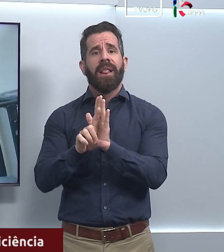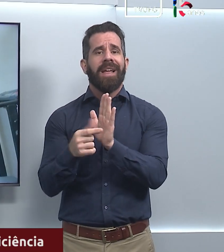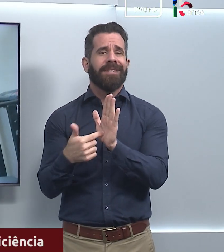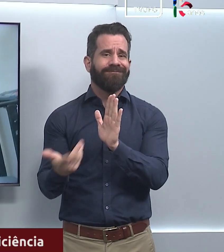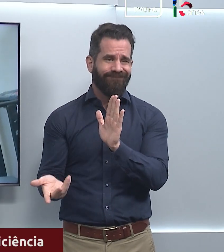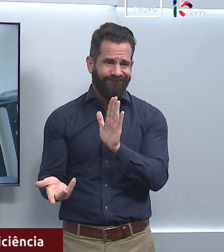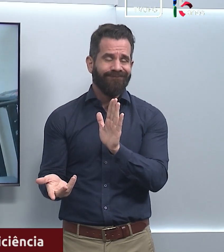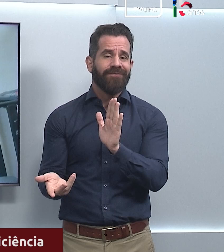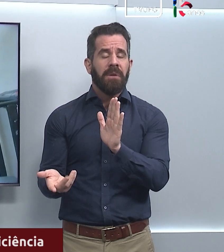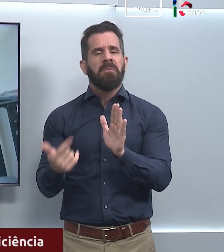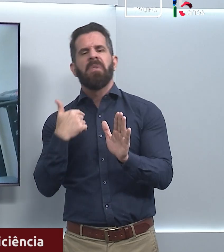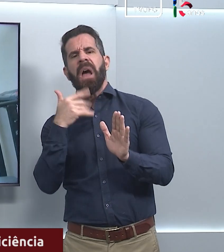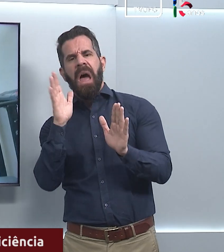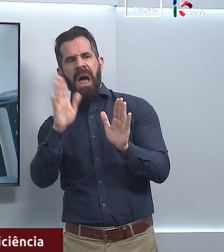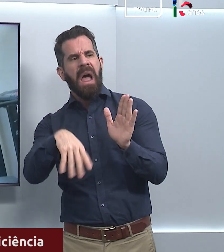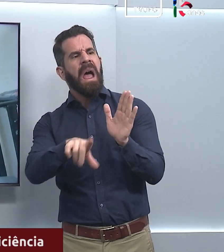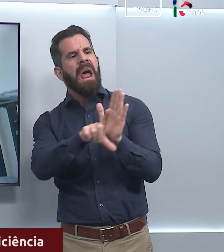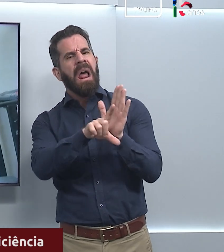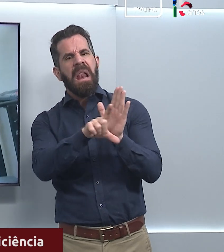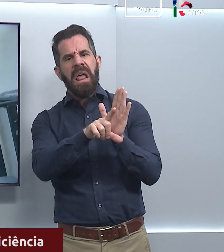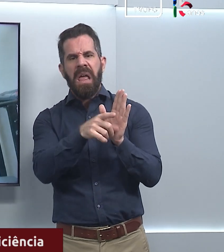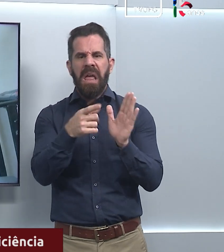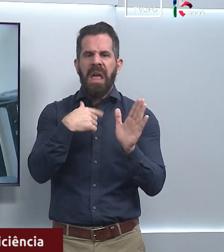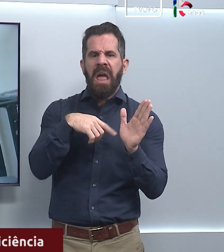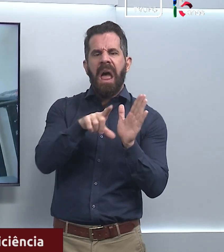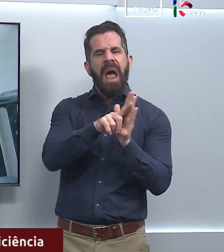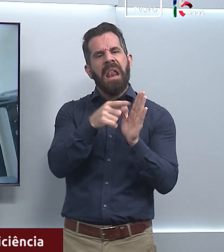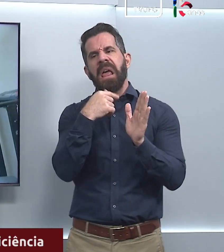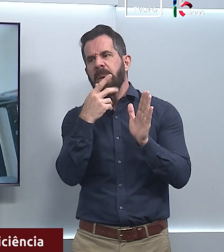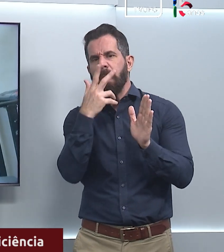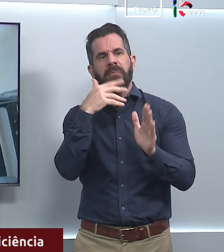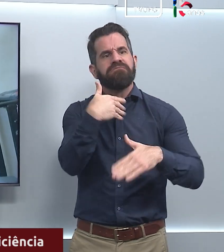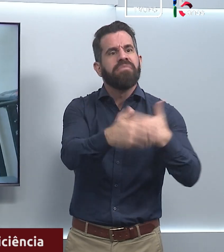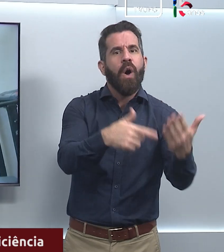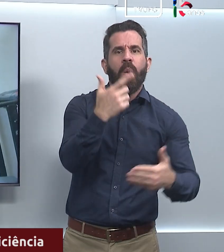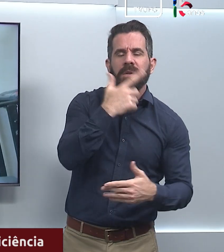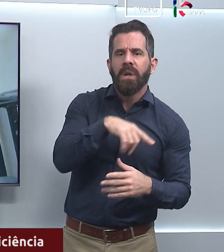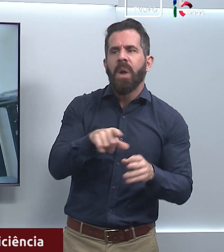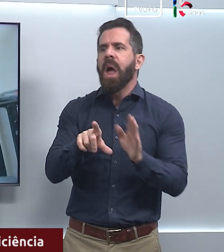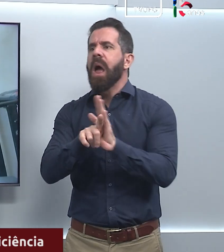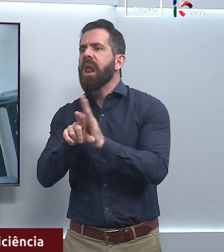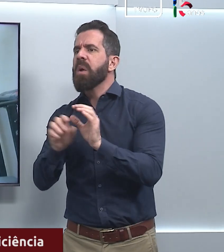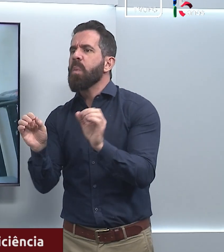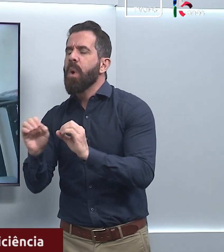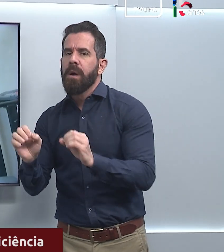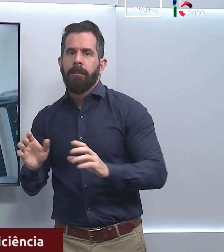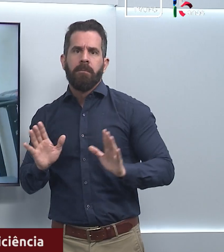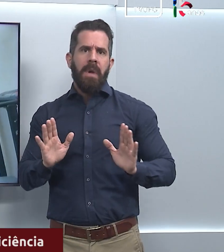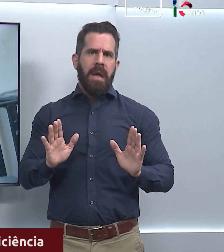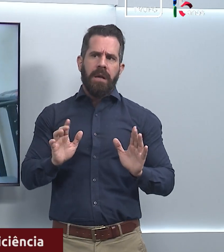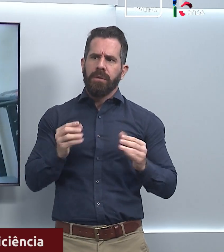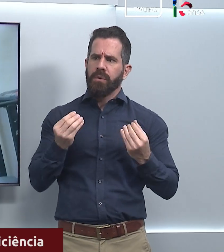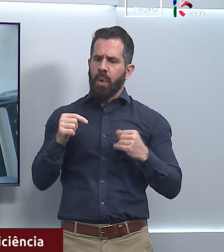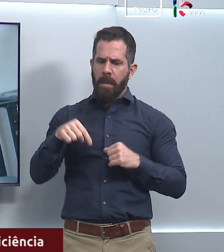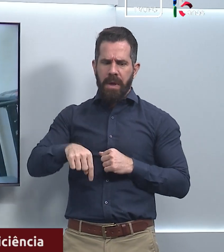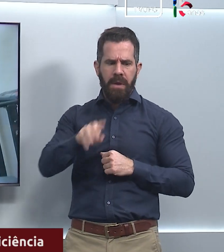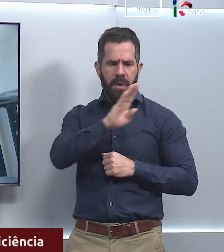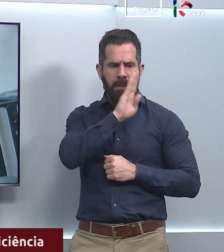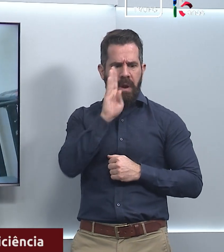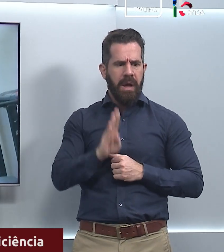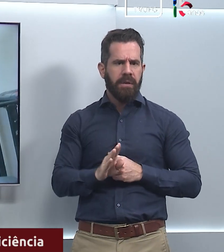Então a pessoa diz assim, essa lei não pegou, essa lei também não pegou, e a gente diz assim, como assim, democraticamente, num país